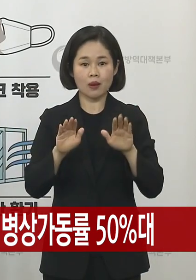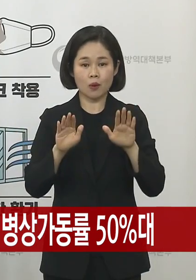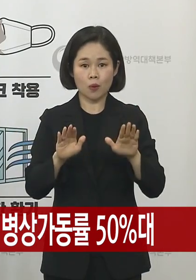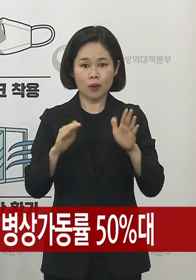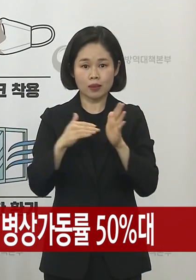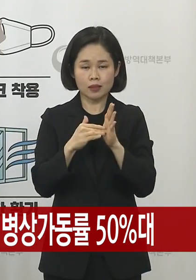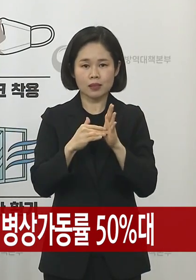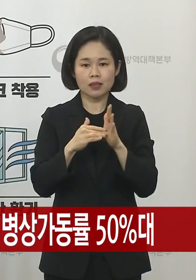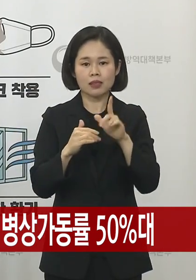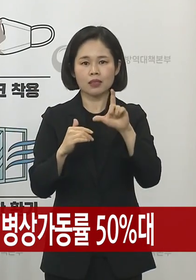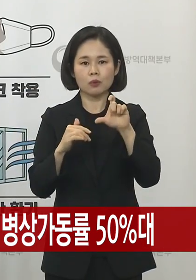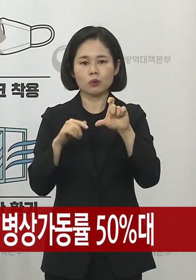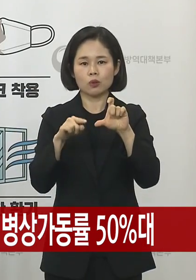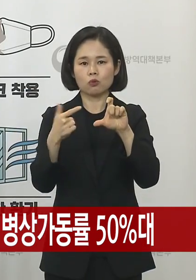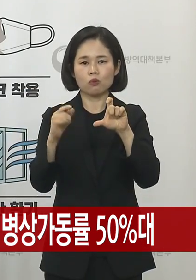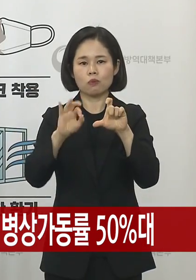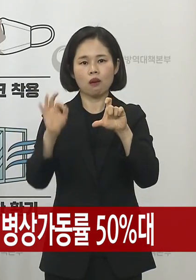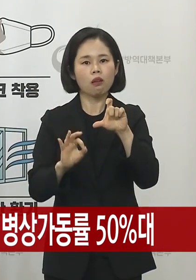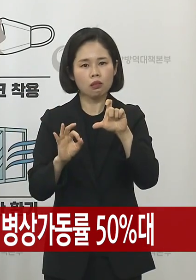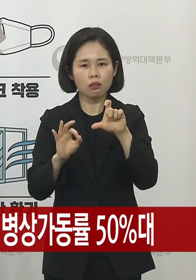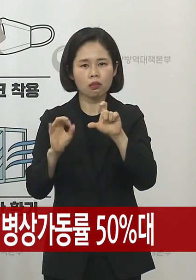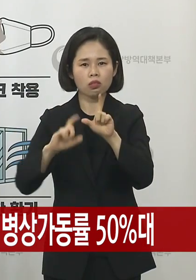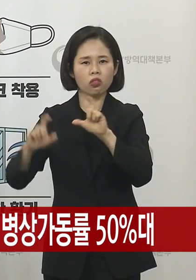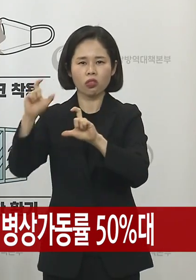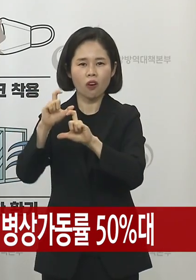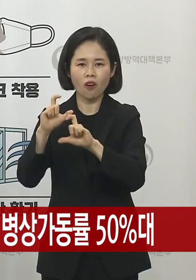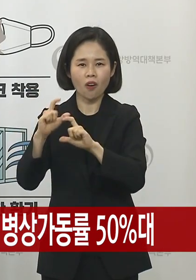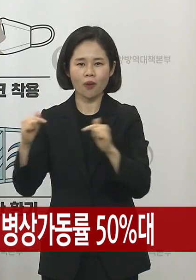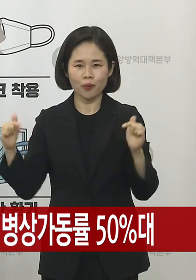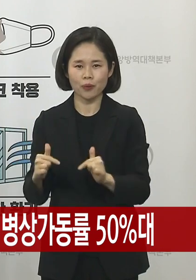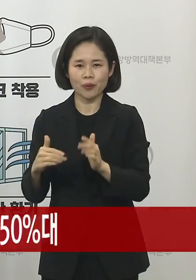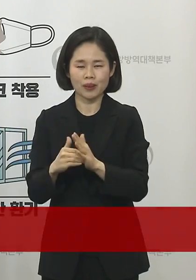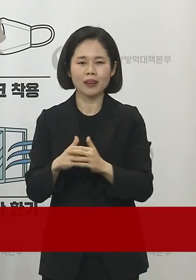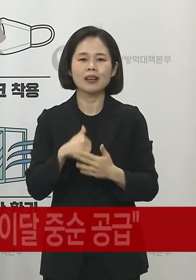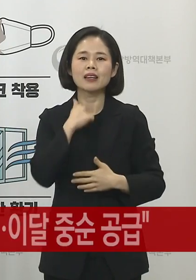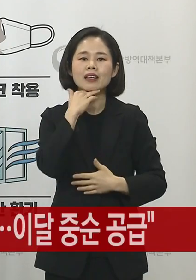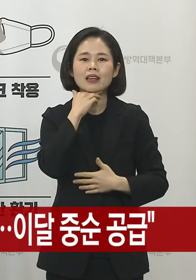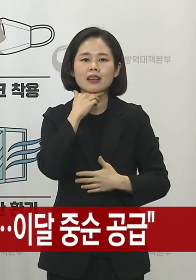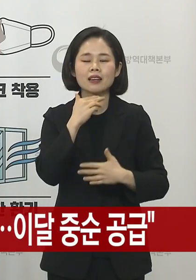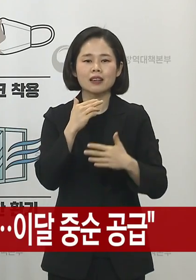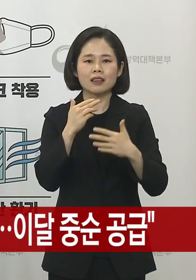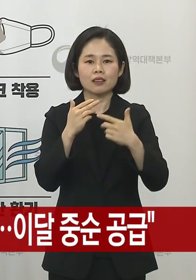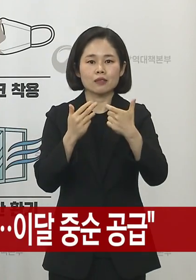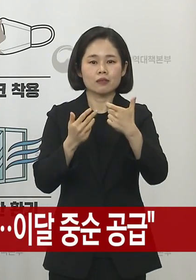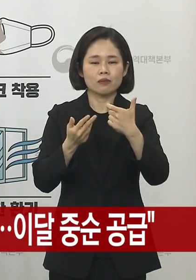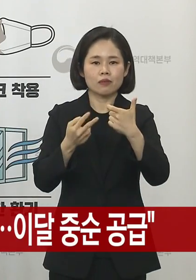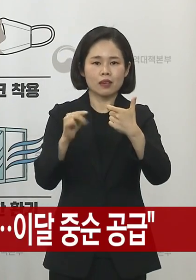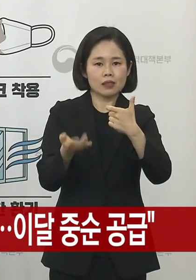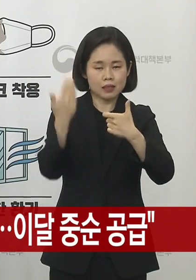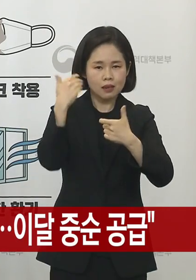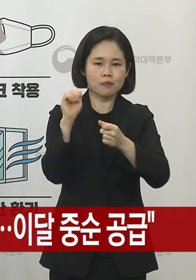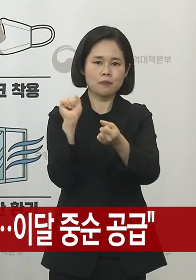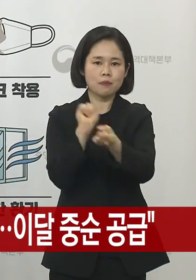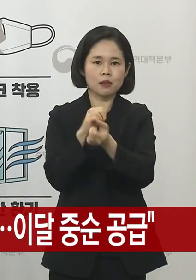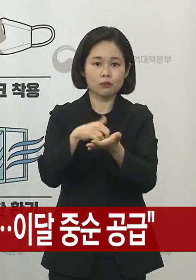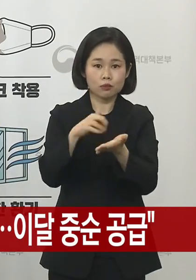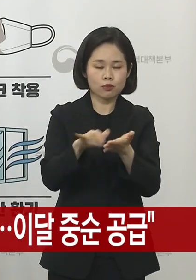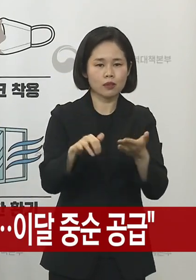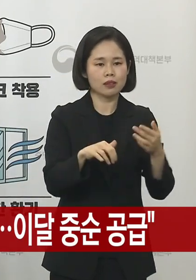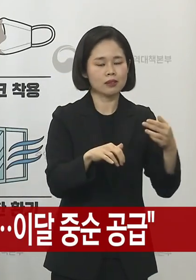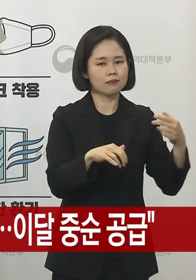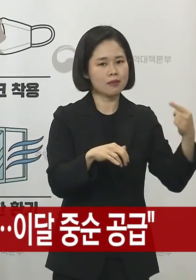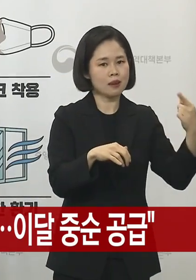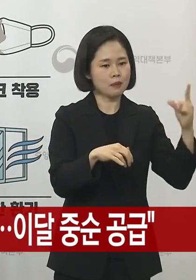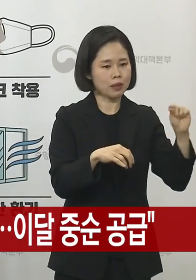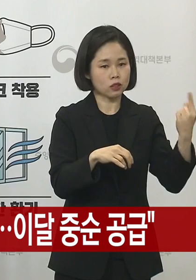기준으로는 15.6%로 감소하였습니다. 60대 이상 확진자 수도 12월 1주